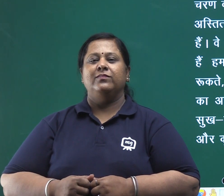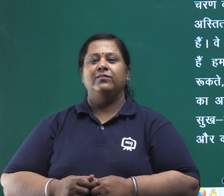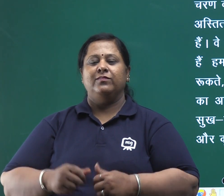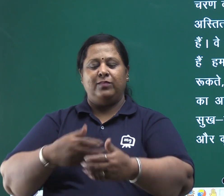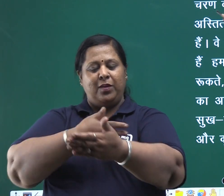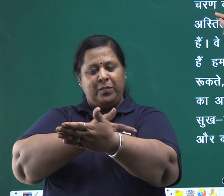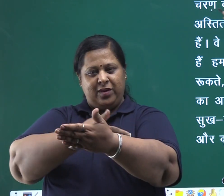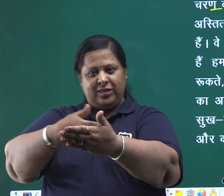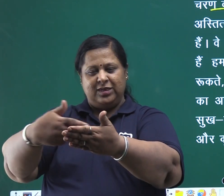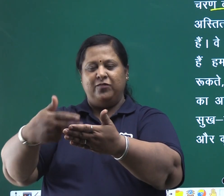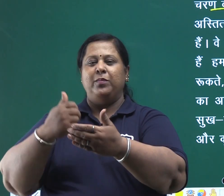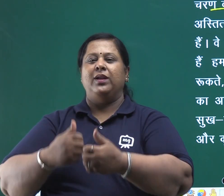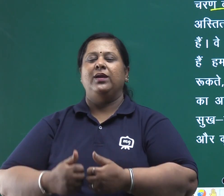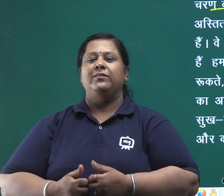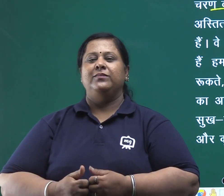भगवती चरण वर्मा ने